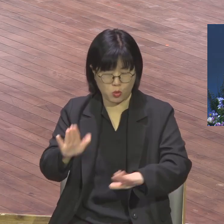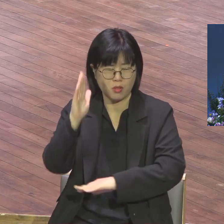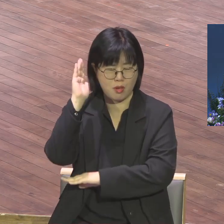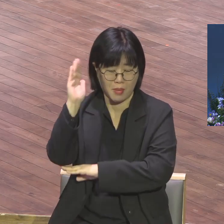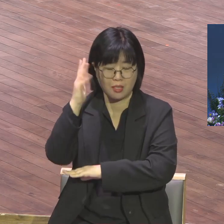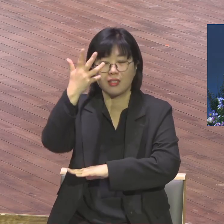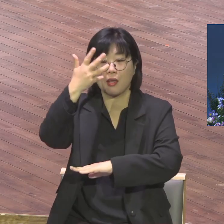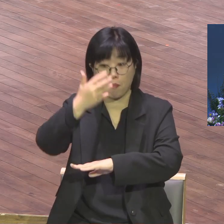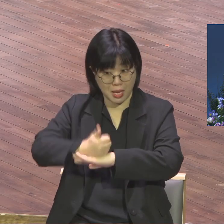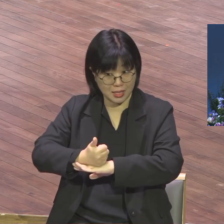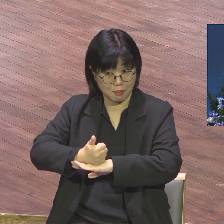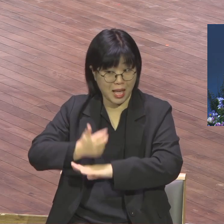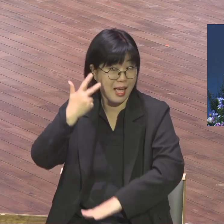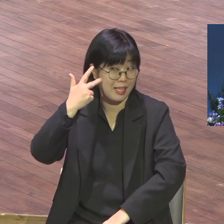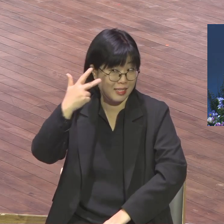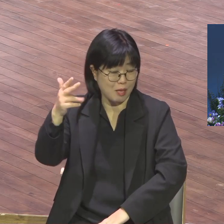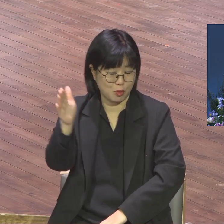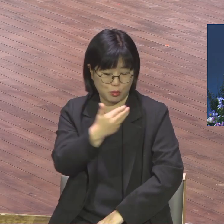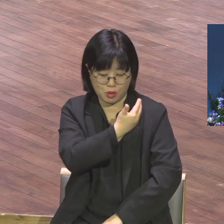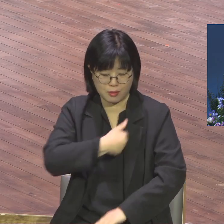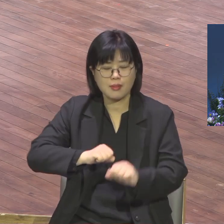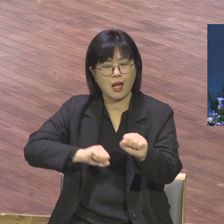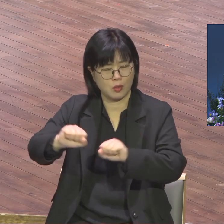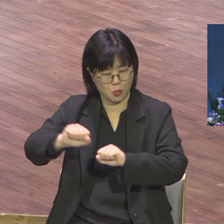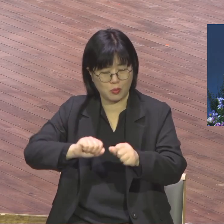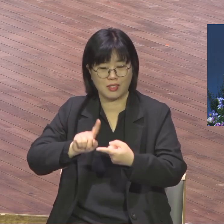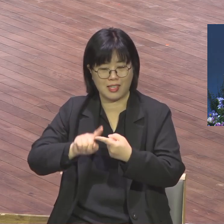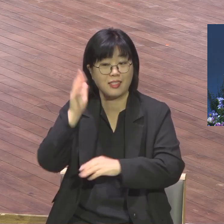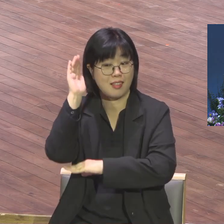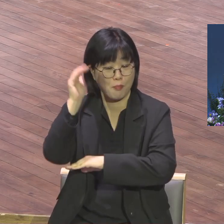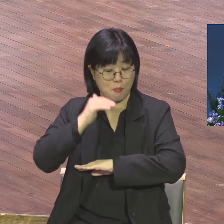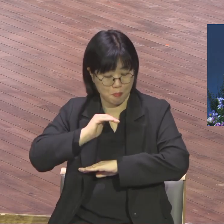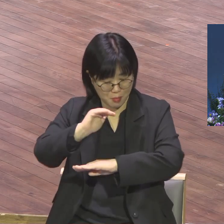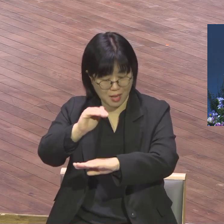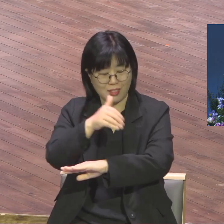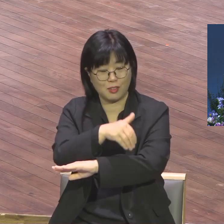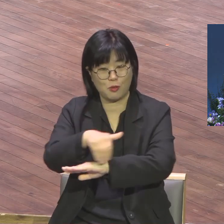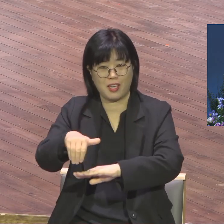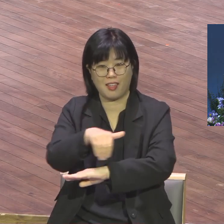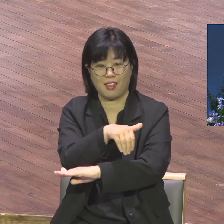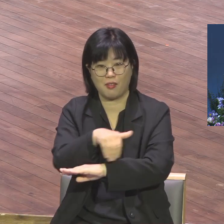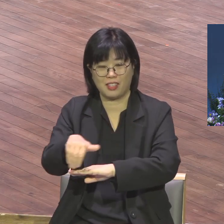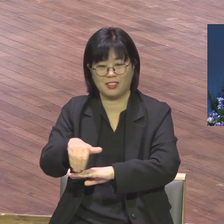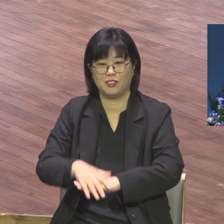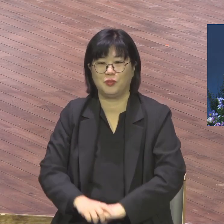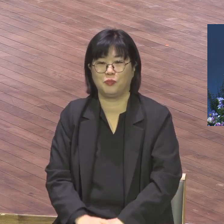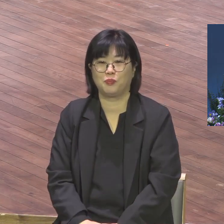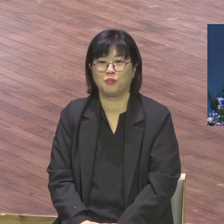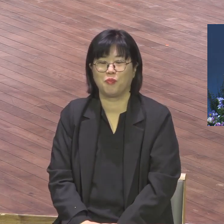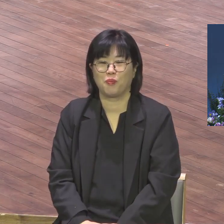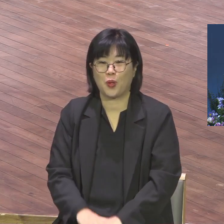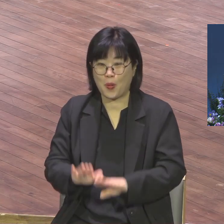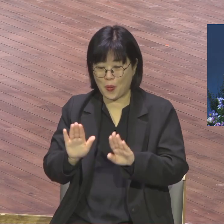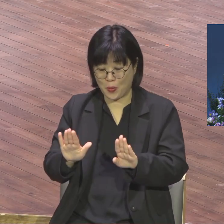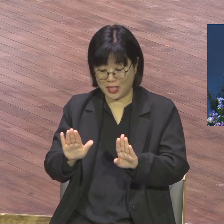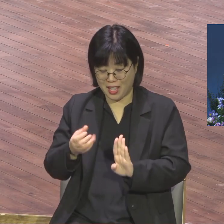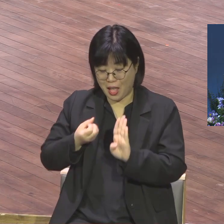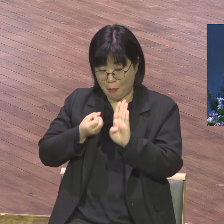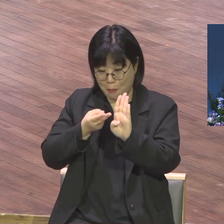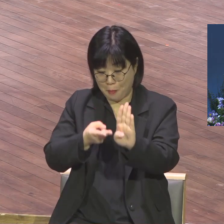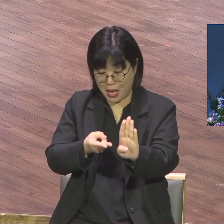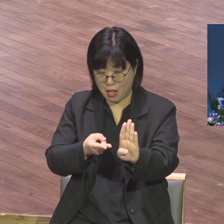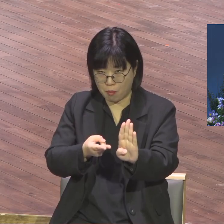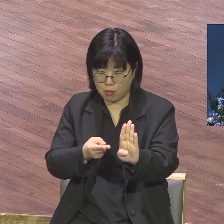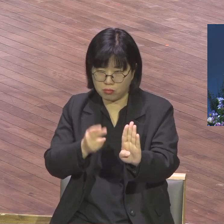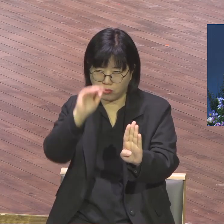시간부터는 사도행전 말씀을 살펴보겠습니다. 우리가 빌립보서를 그렇게 이제 말씀을